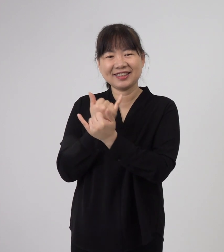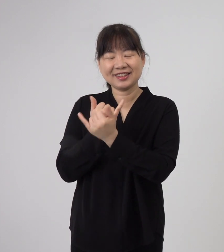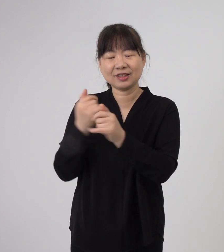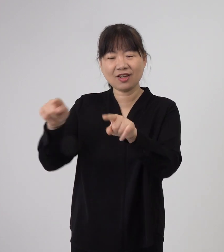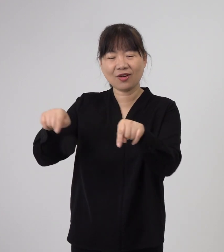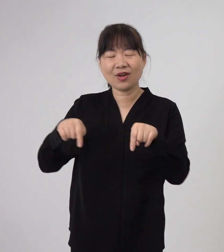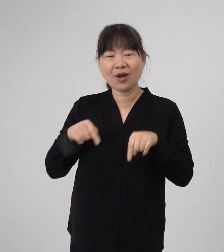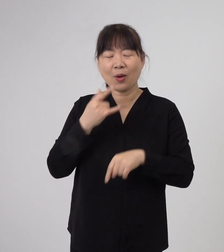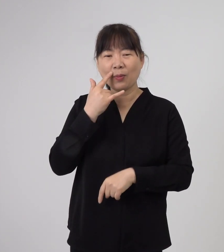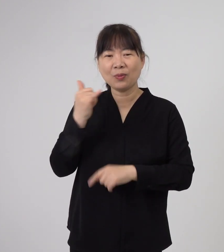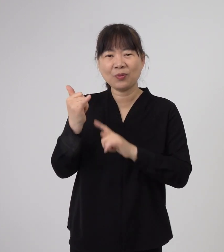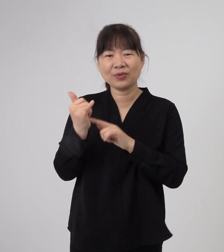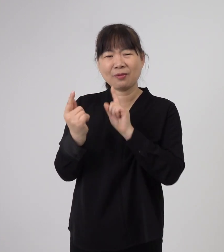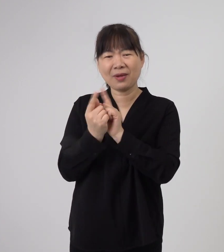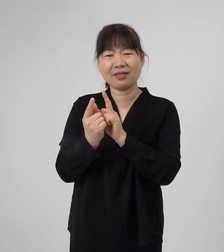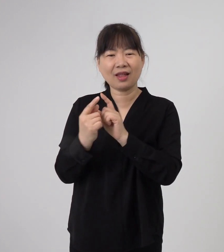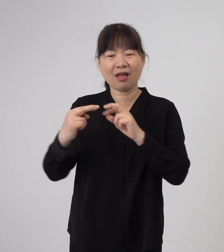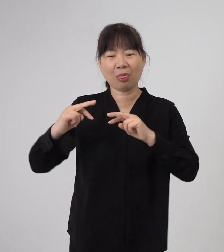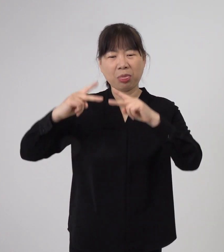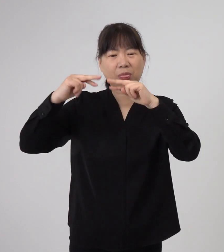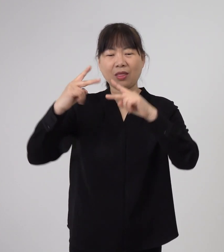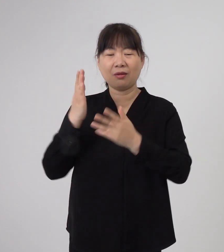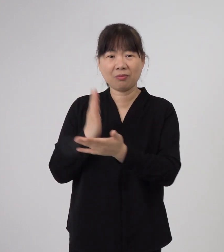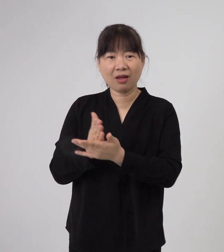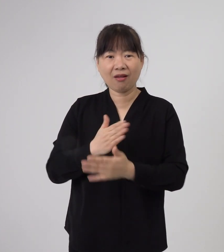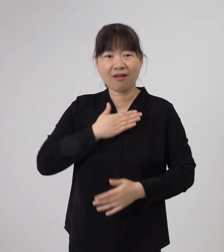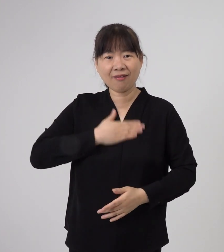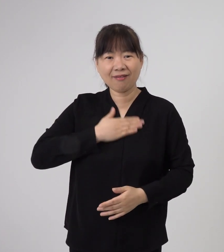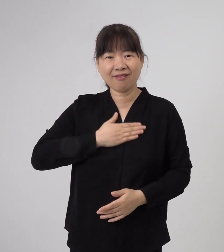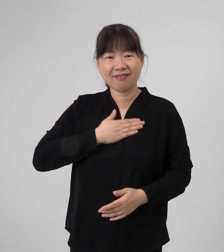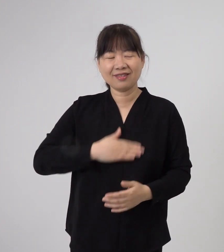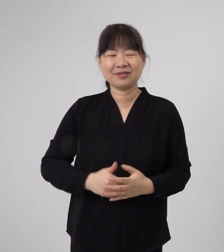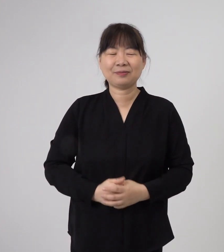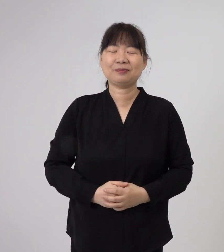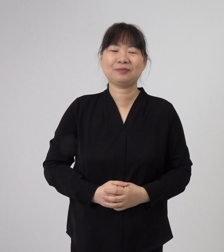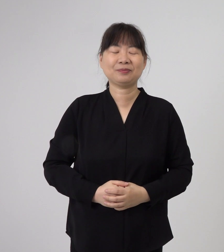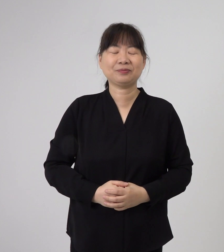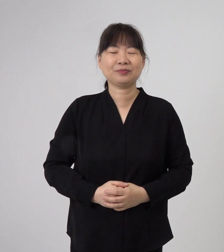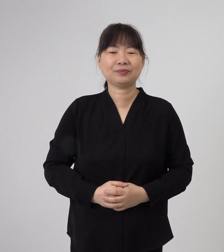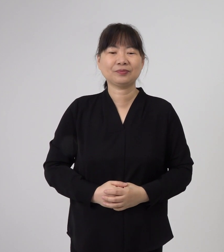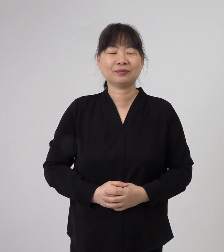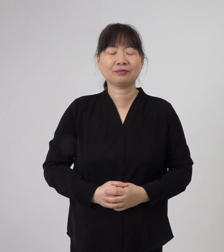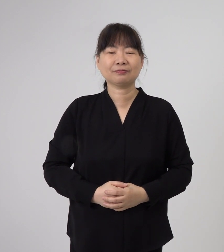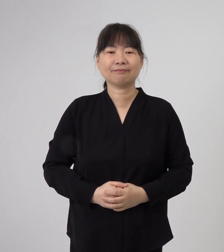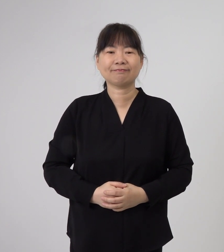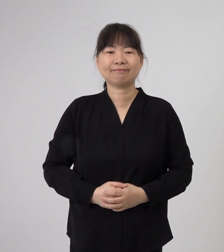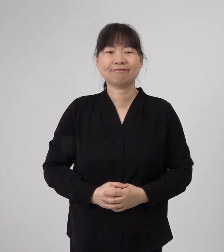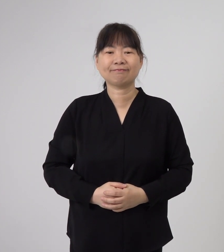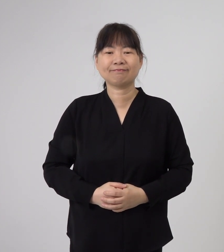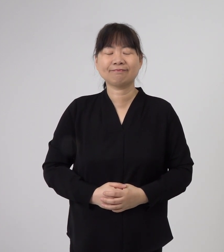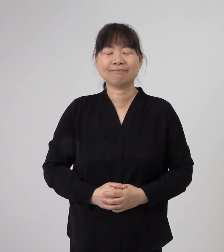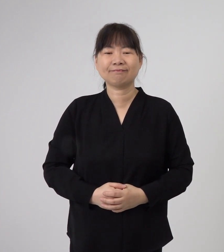또 엄마 아빠 만나면 싸우지들 말고. 예. 자, 그런데